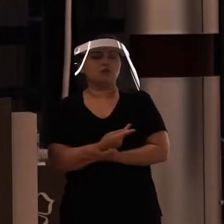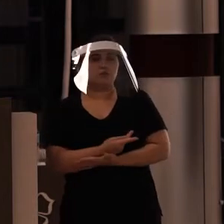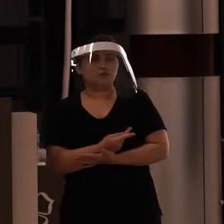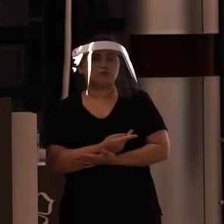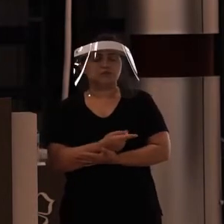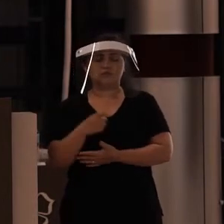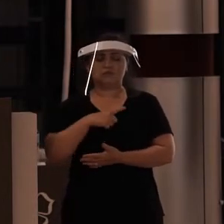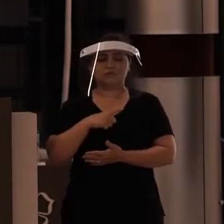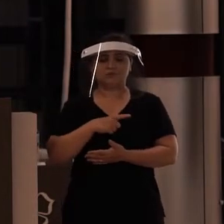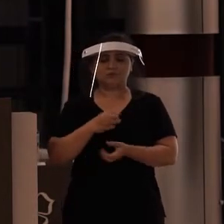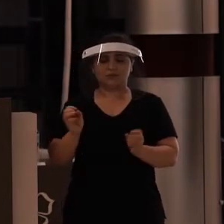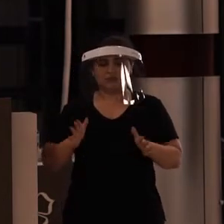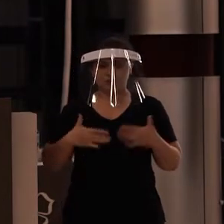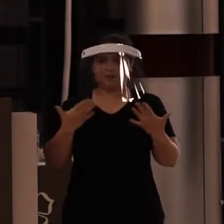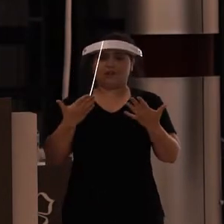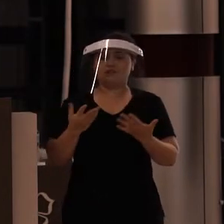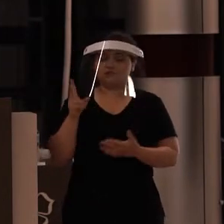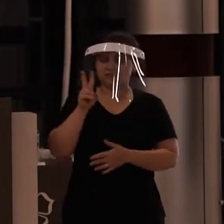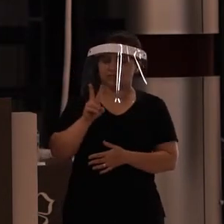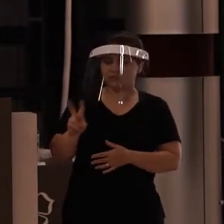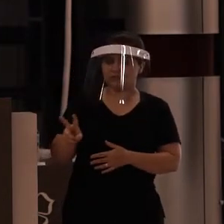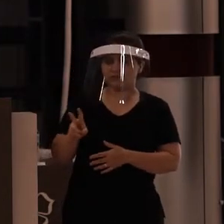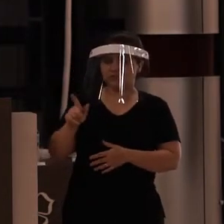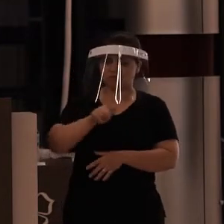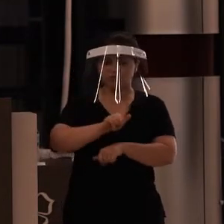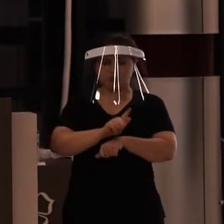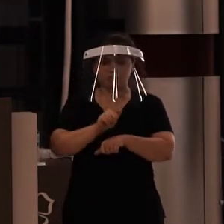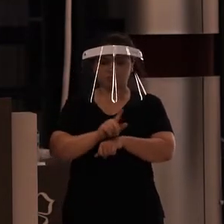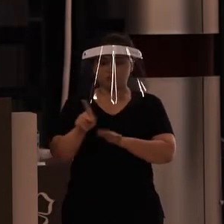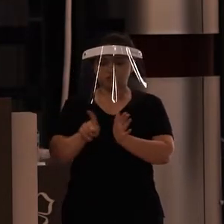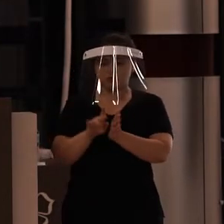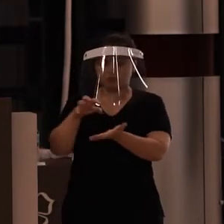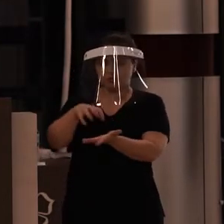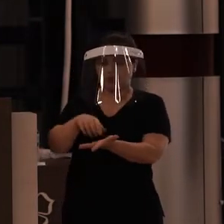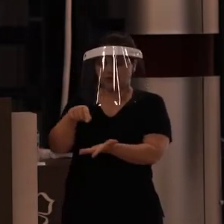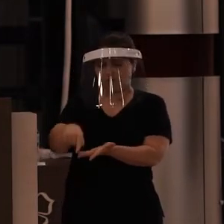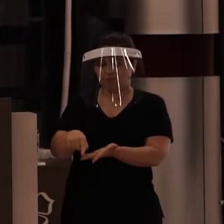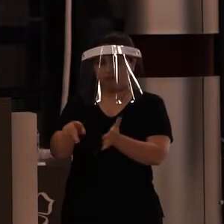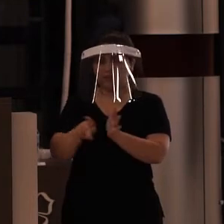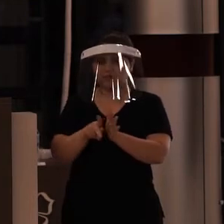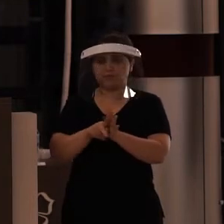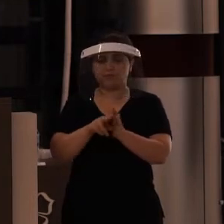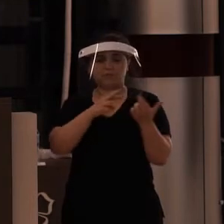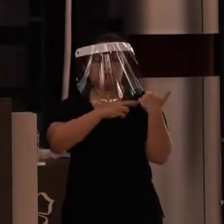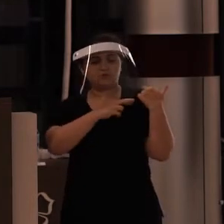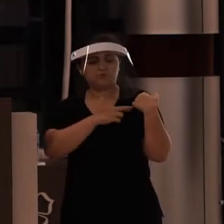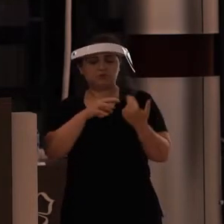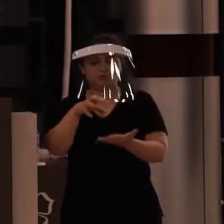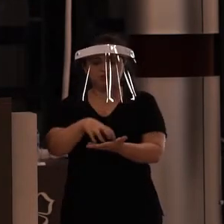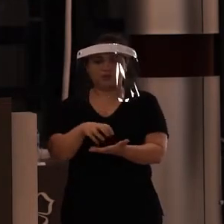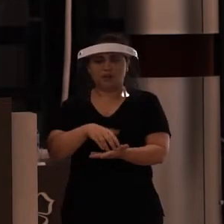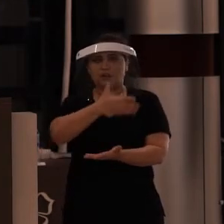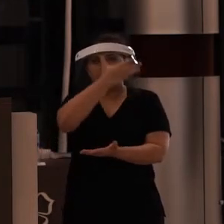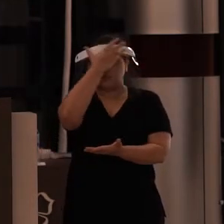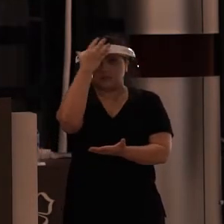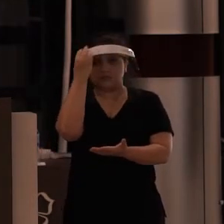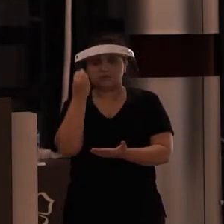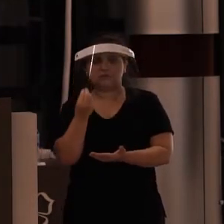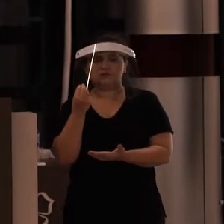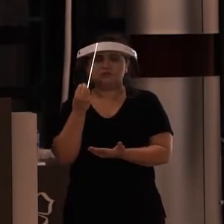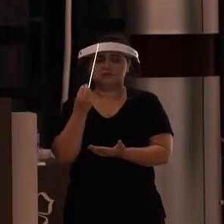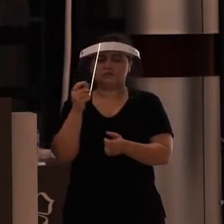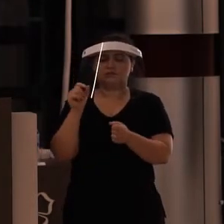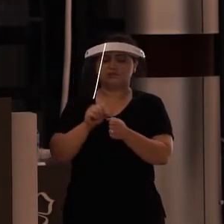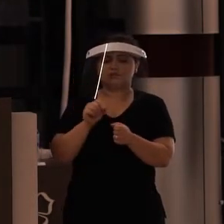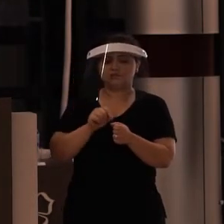Você tem a agradável surpresa de ver que o gerente daquela área, o responsável daquela área, esqueceu de